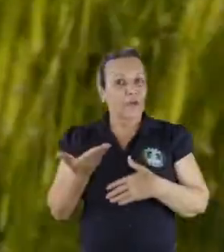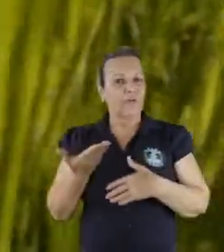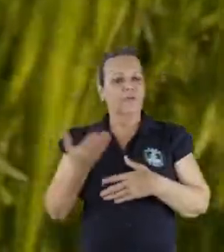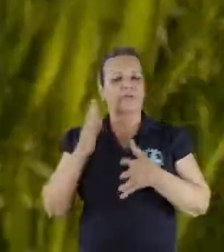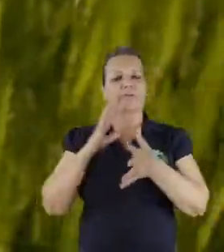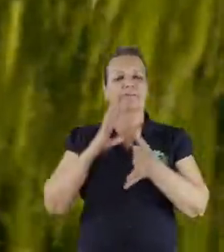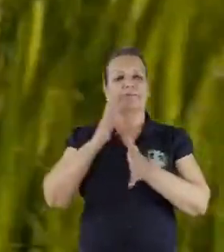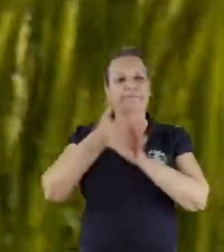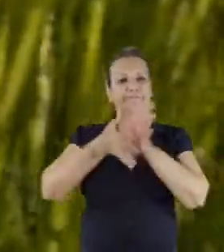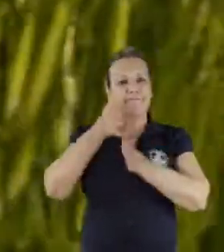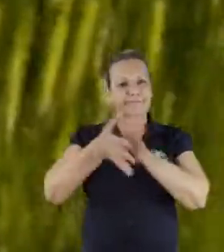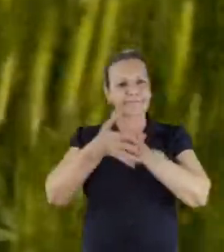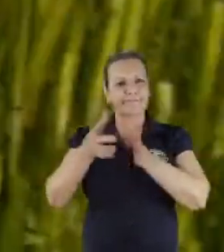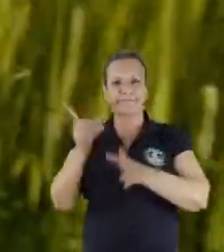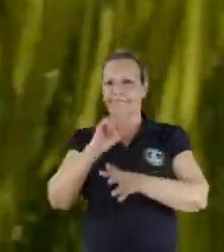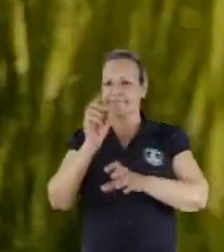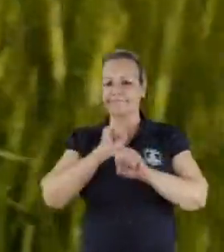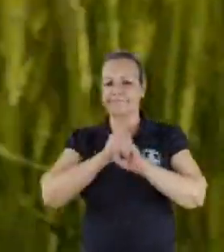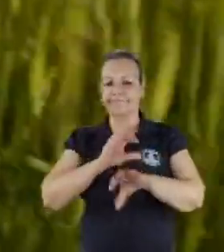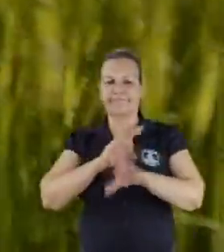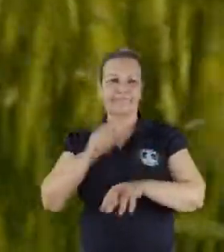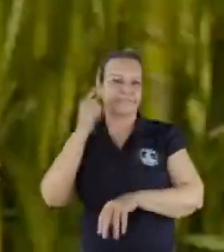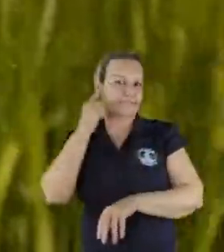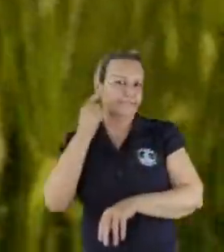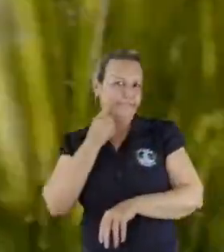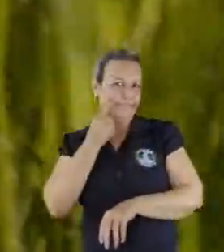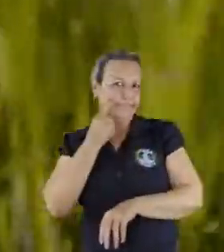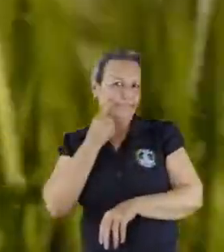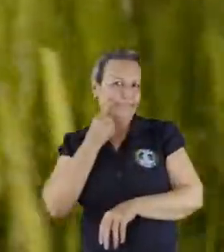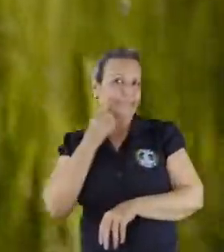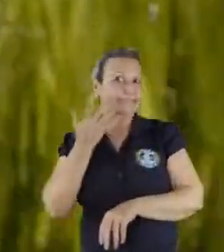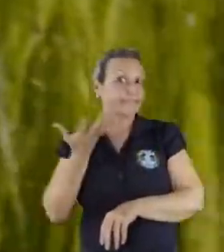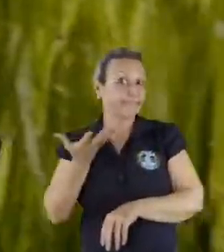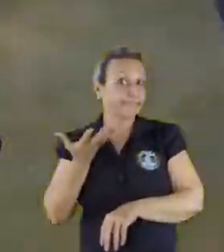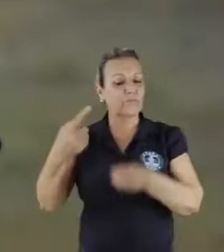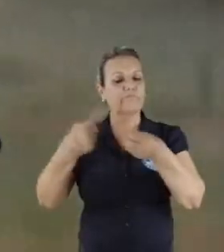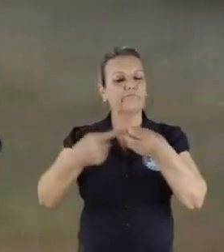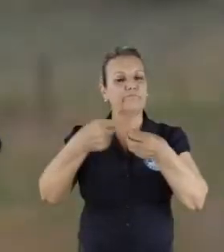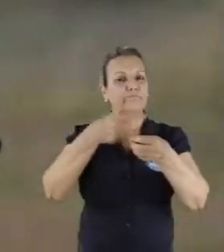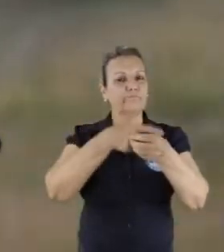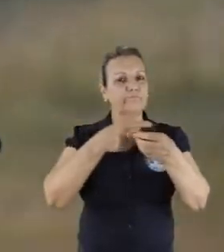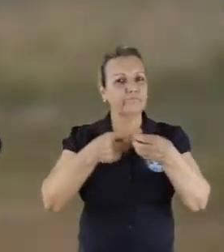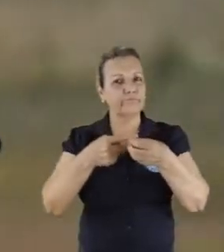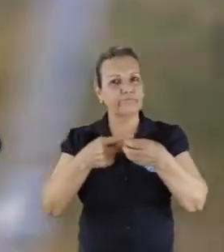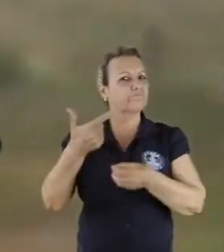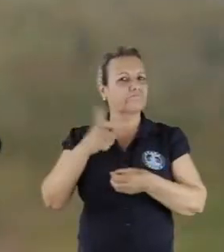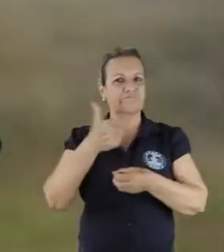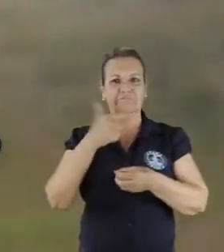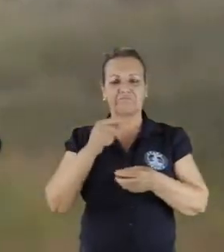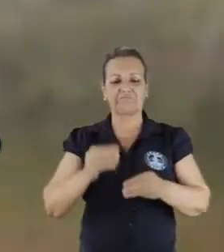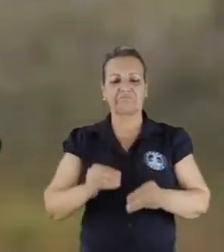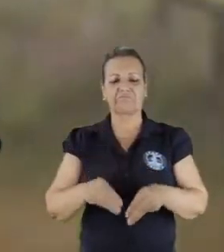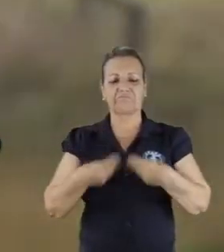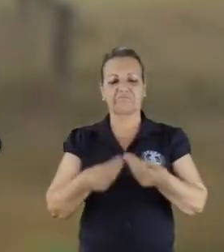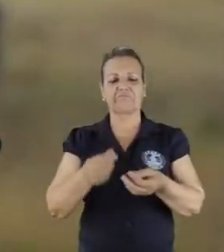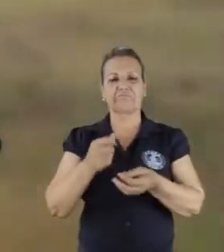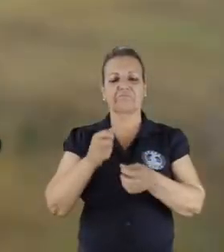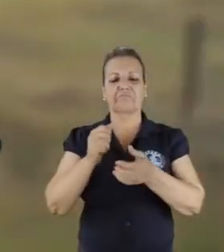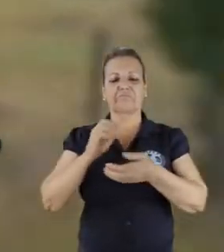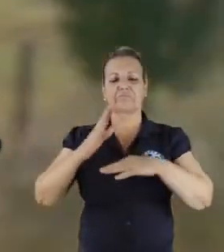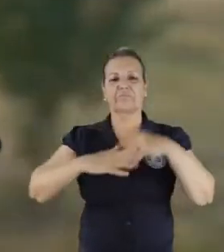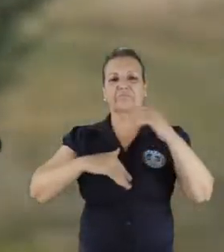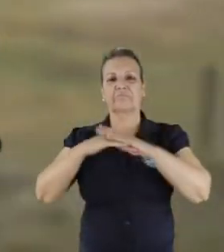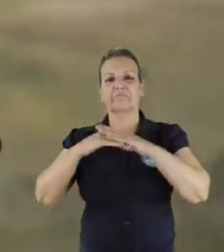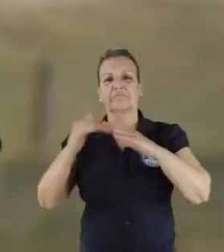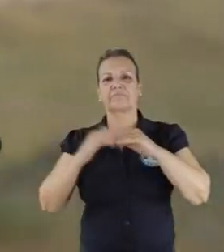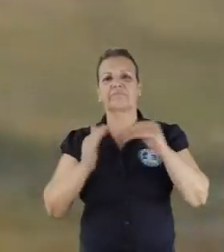língua de sinais não foi ensinada a um surdo? E quando a região em que mora não oferece uma estrutura